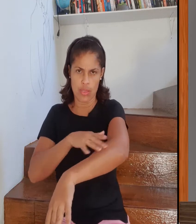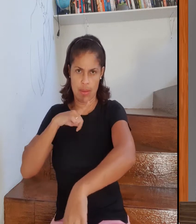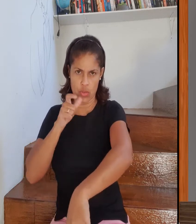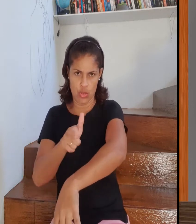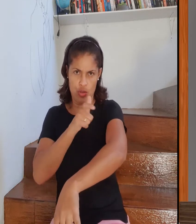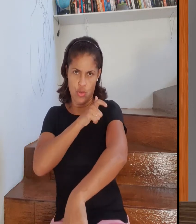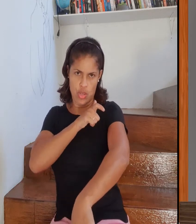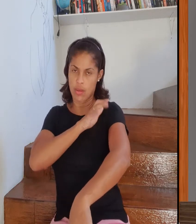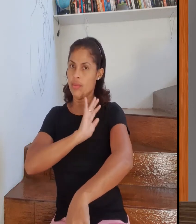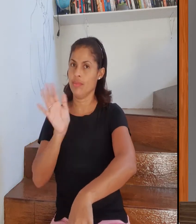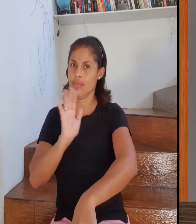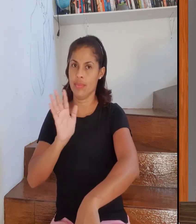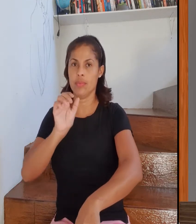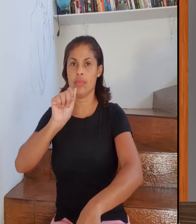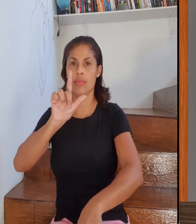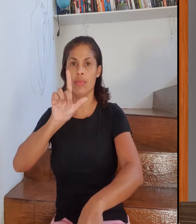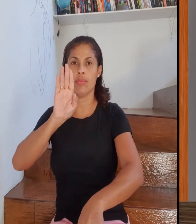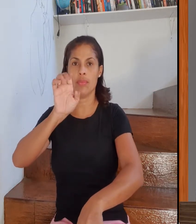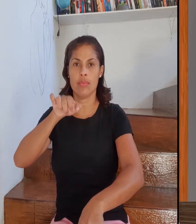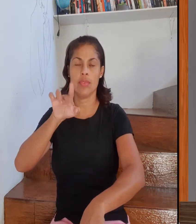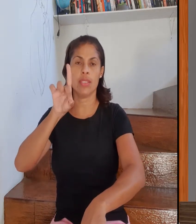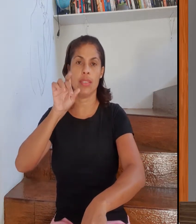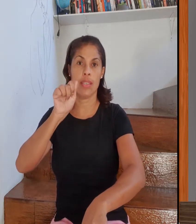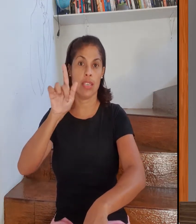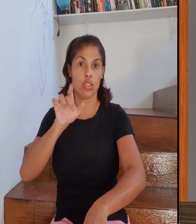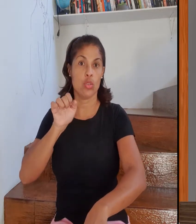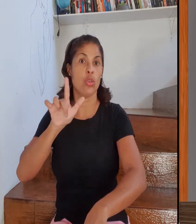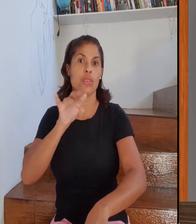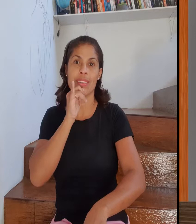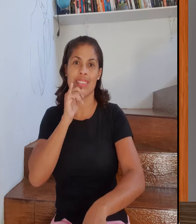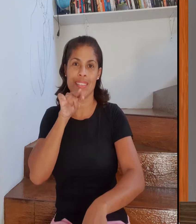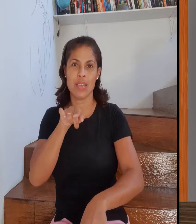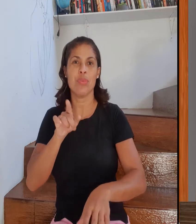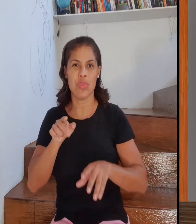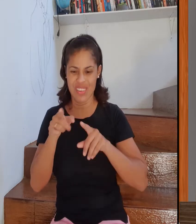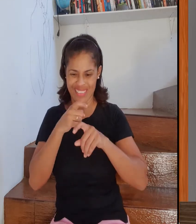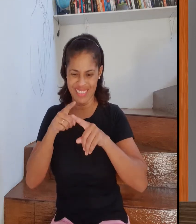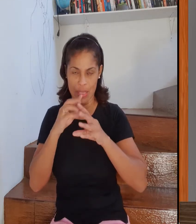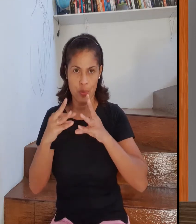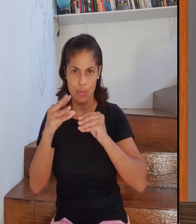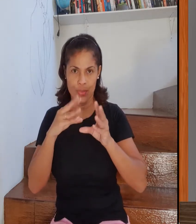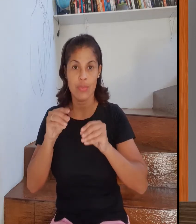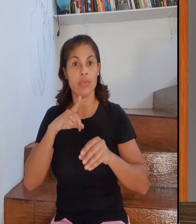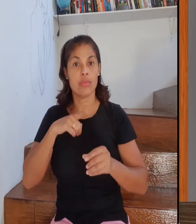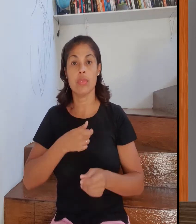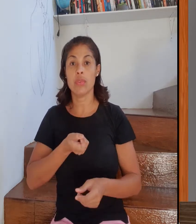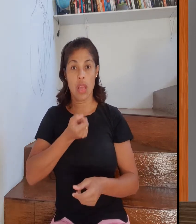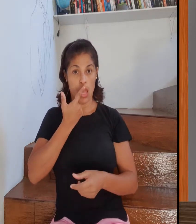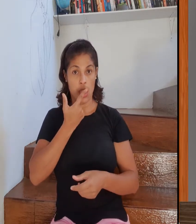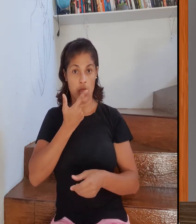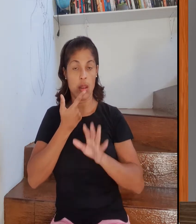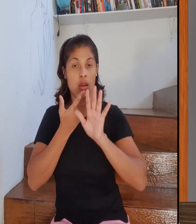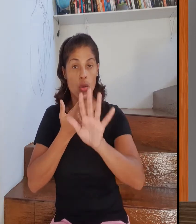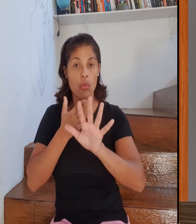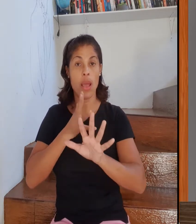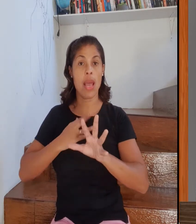apresentam efeito local. O albendazol, por exemplo, um importante antiomíntico, é administrado por via oral,